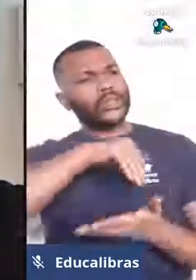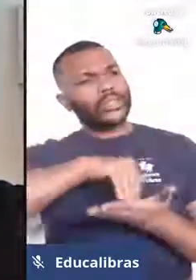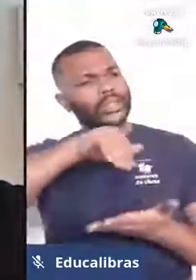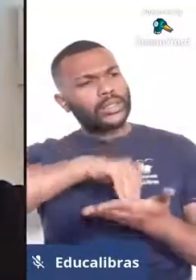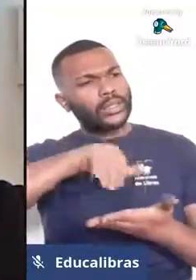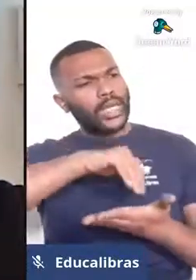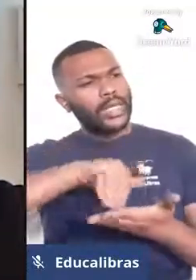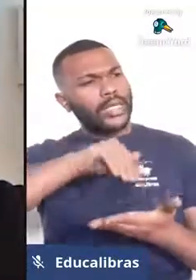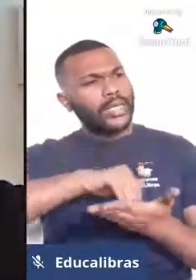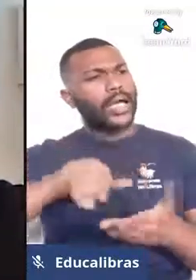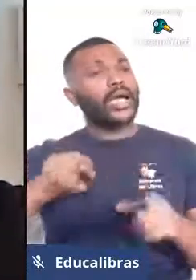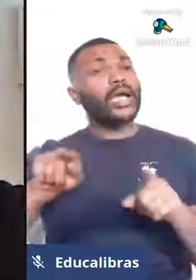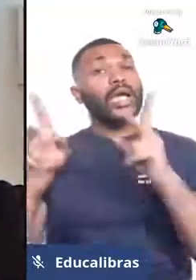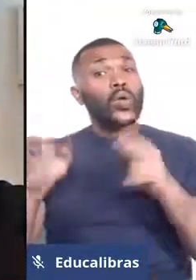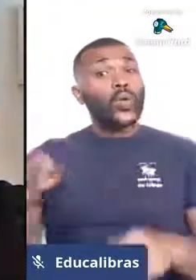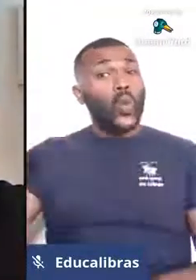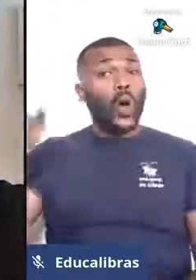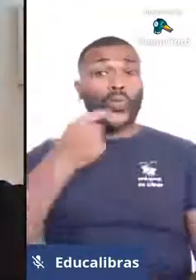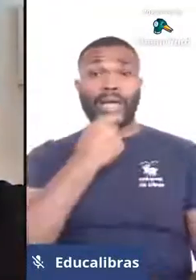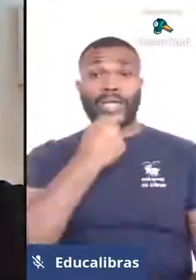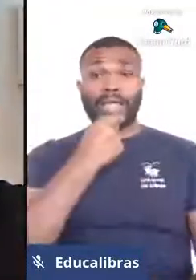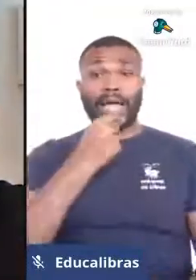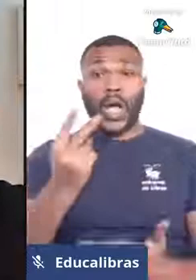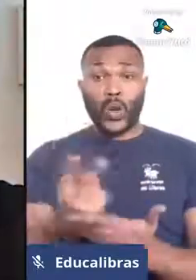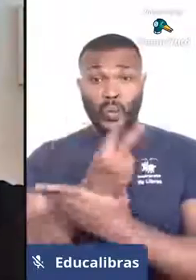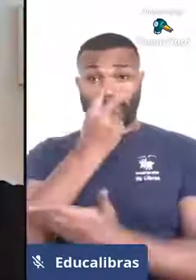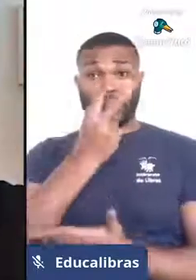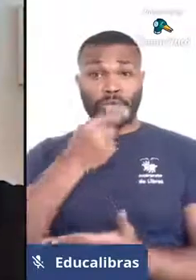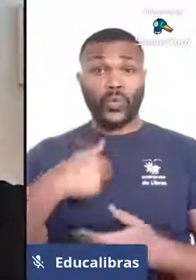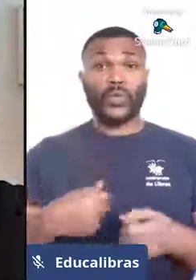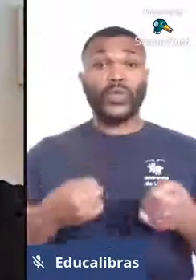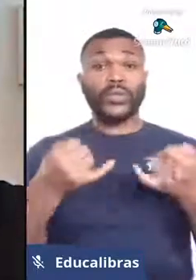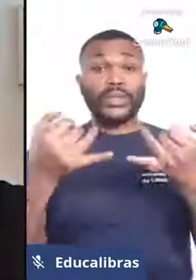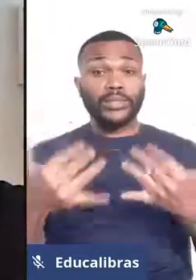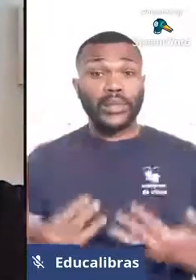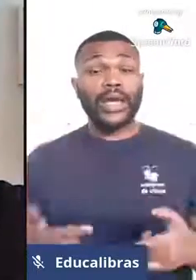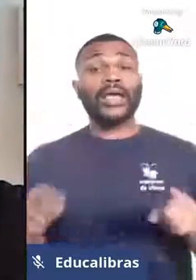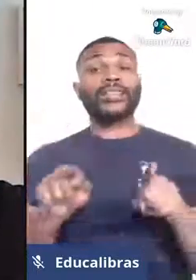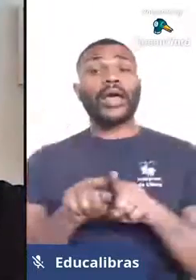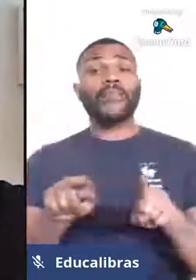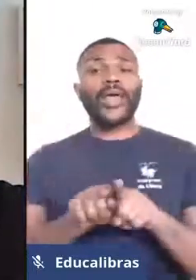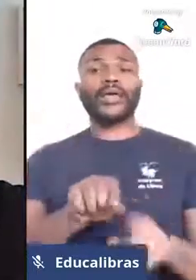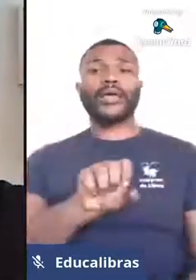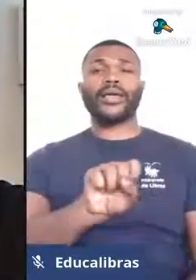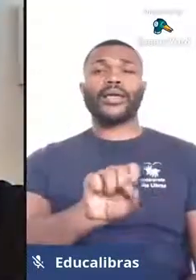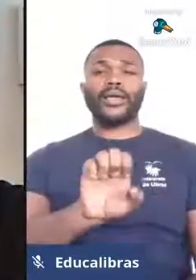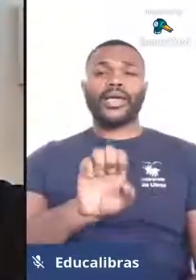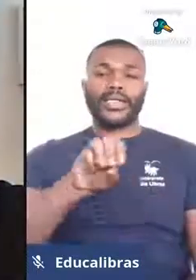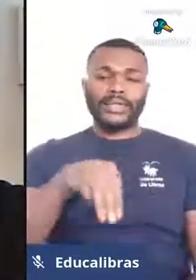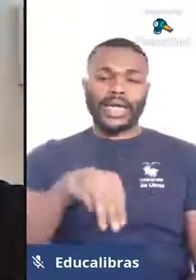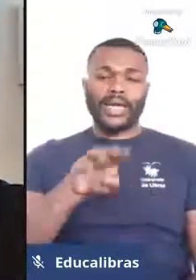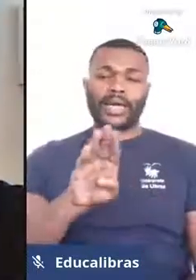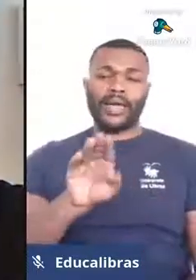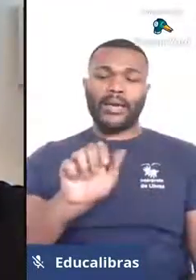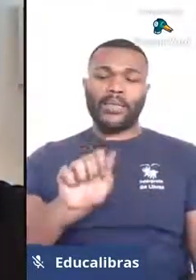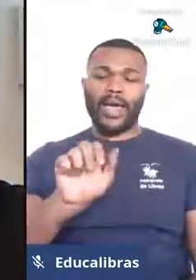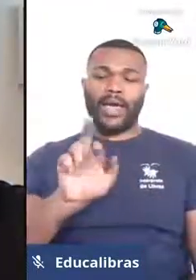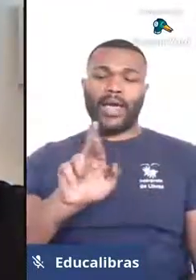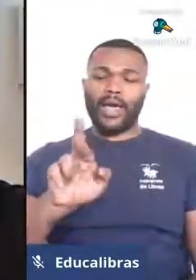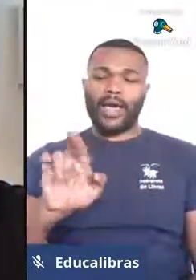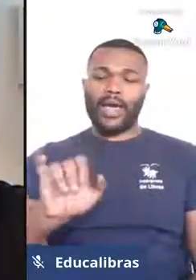British Council fez, e eu vou mencionar, você falou do Sem Barreiras, mas algumas atividades que a gente